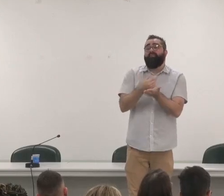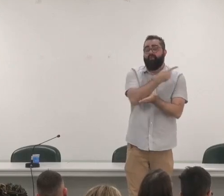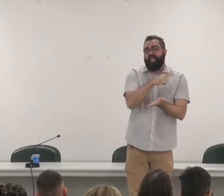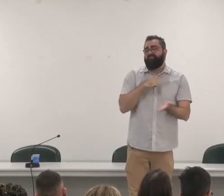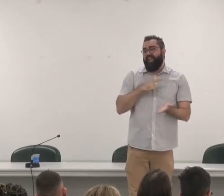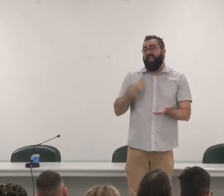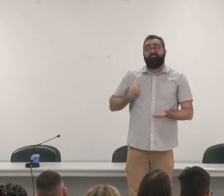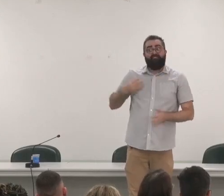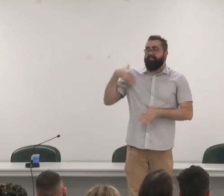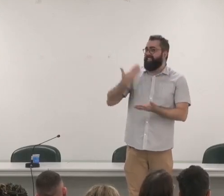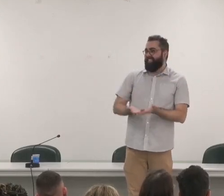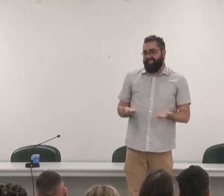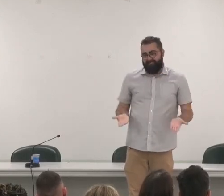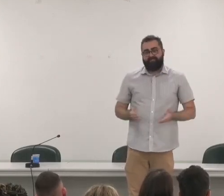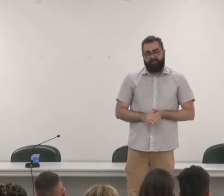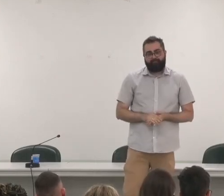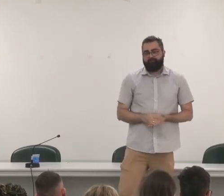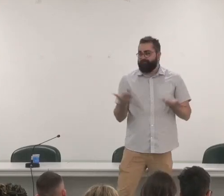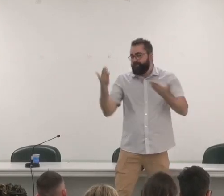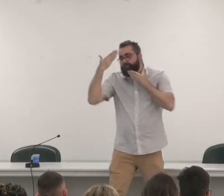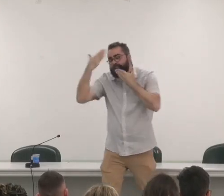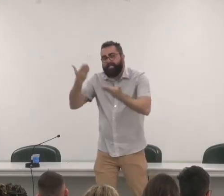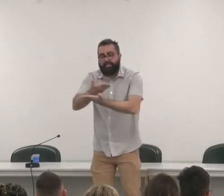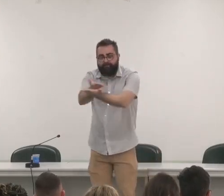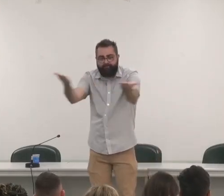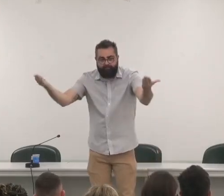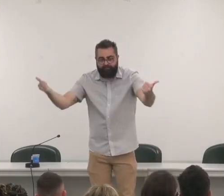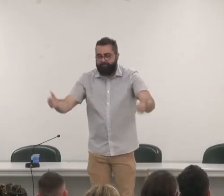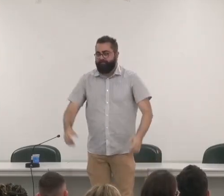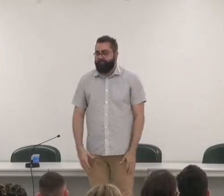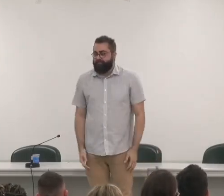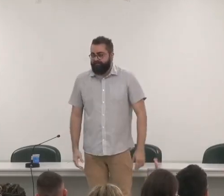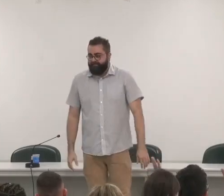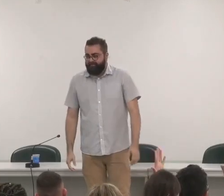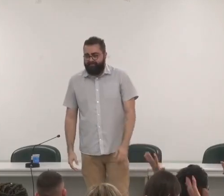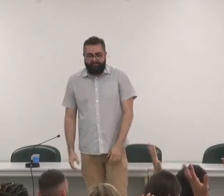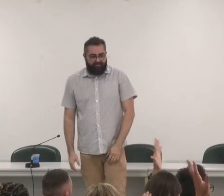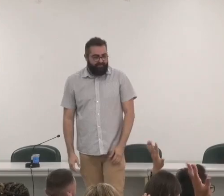dicionário na sua própria língua, né? Então é isso, eu agradeço muito a presença de todos.